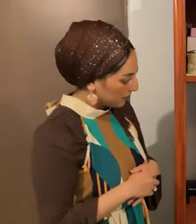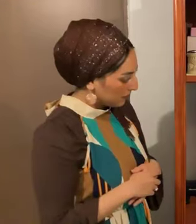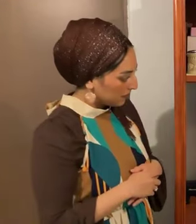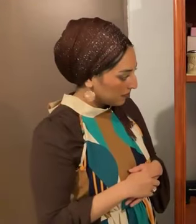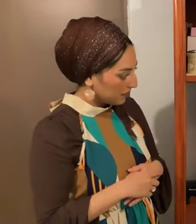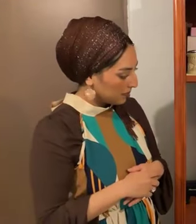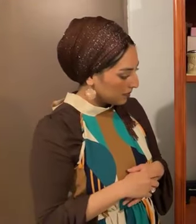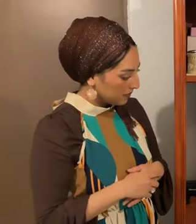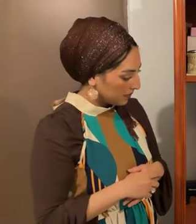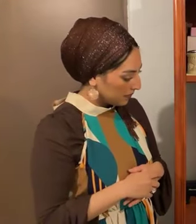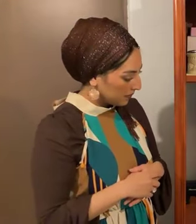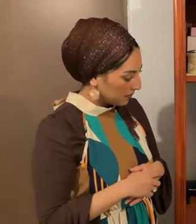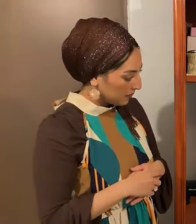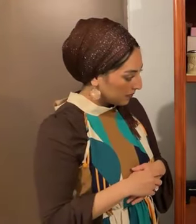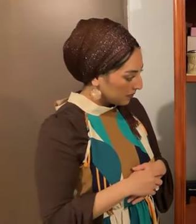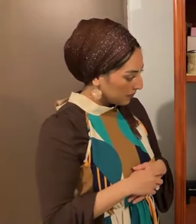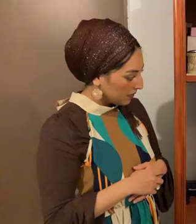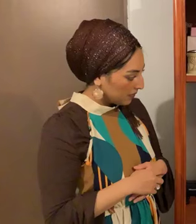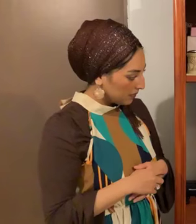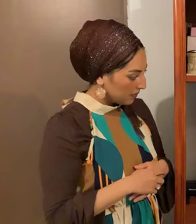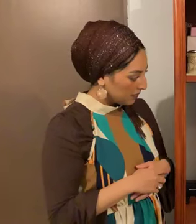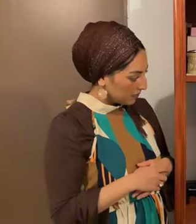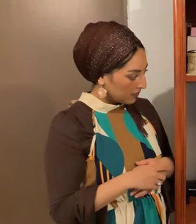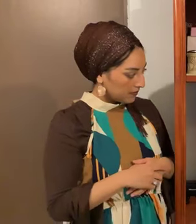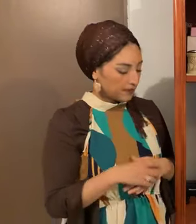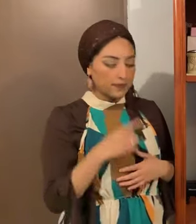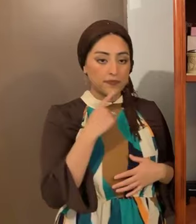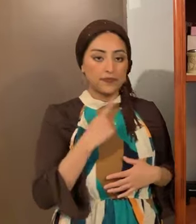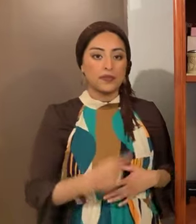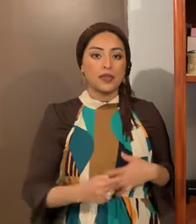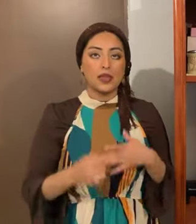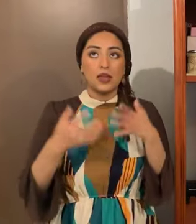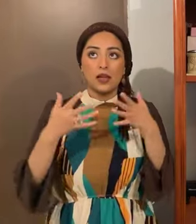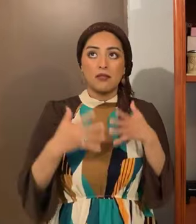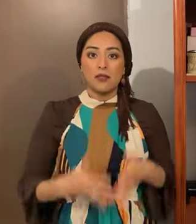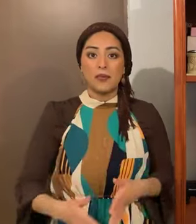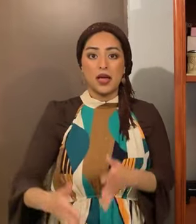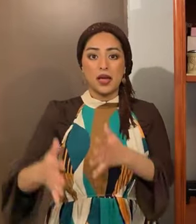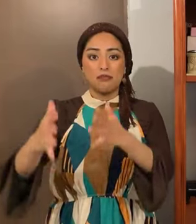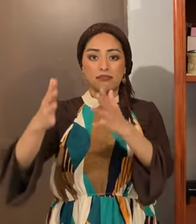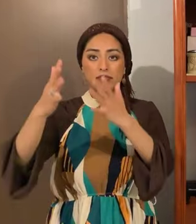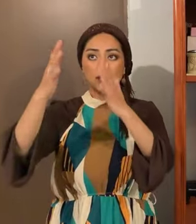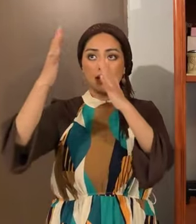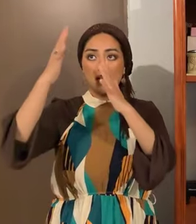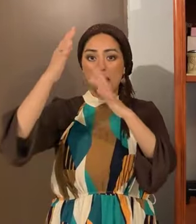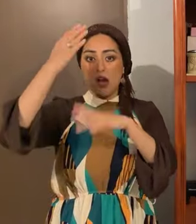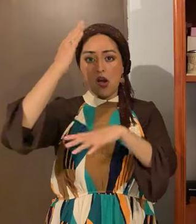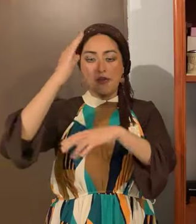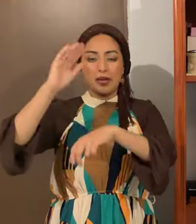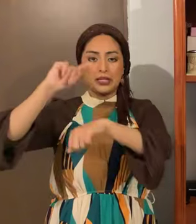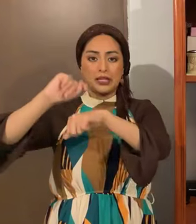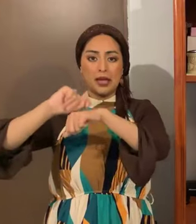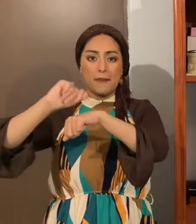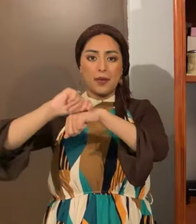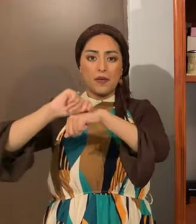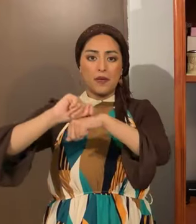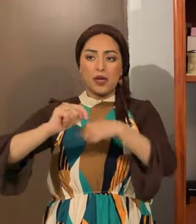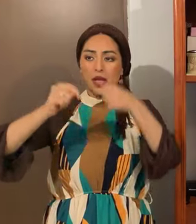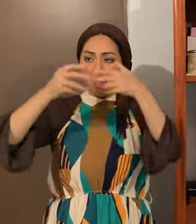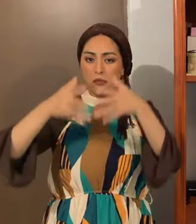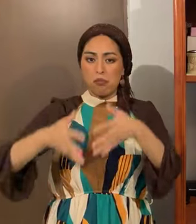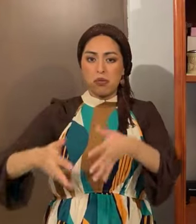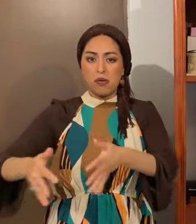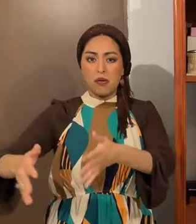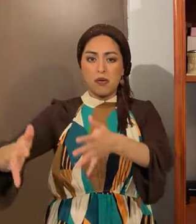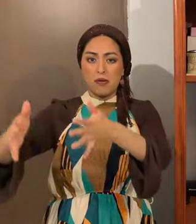entonces vamos a empezar a leer. Amén. Exaltad a Elohim en su Mishkan, en su santuario. Exaltadle en